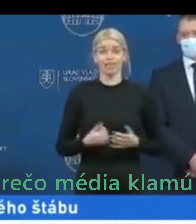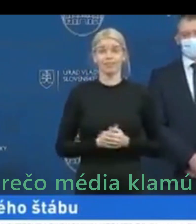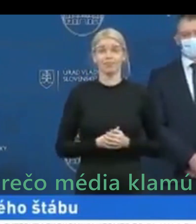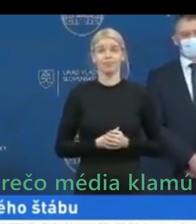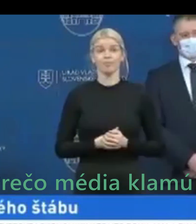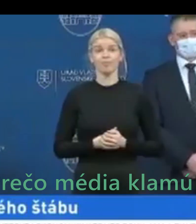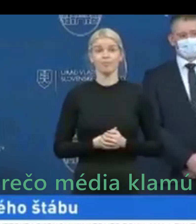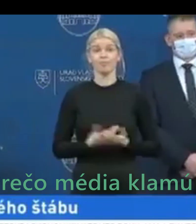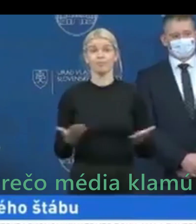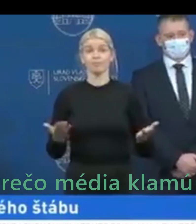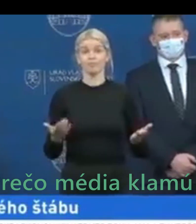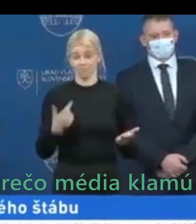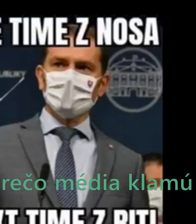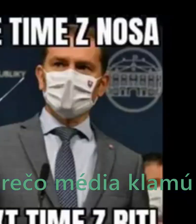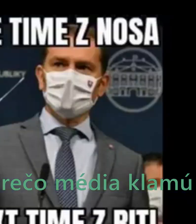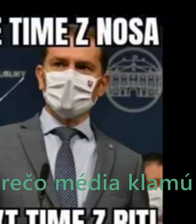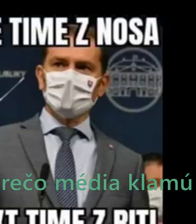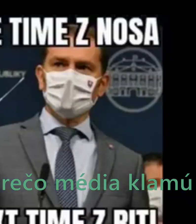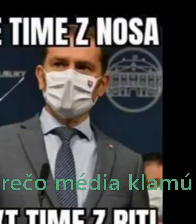A viete, že áno.